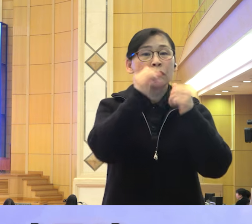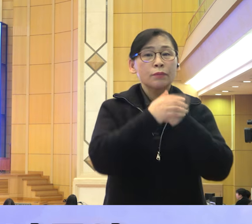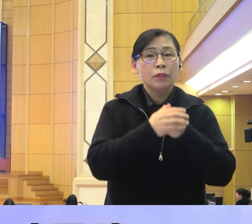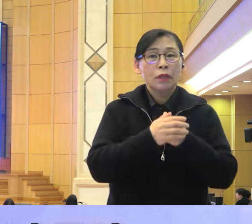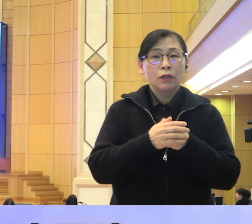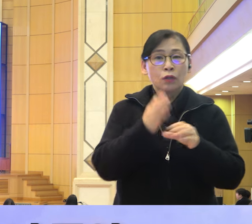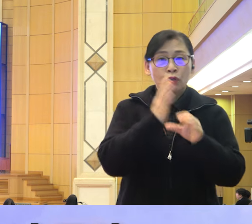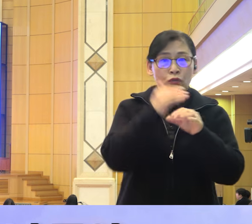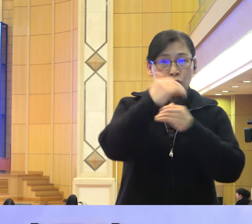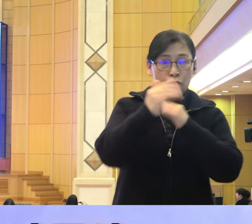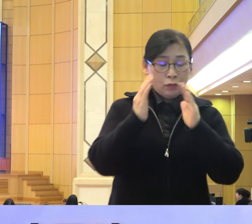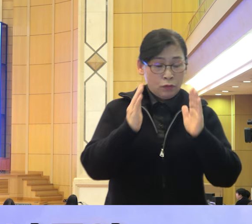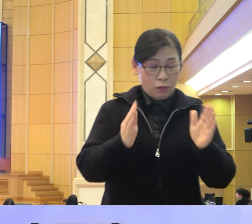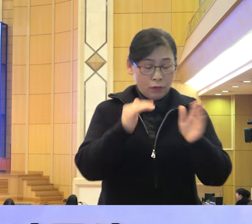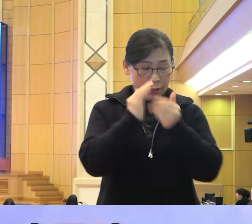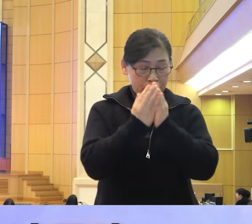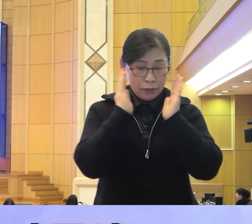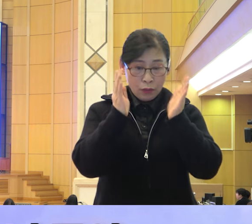중급 성경 교육은